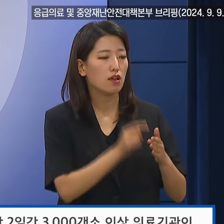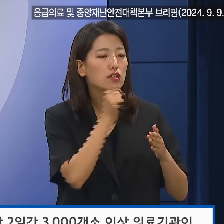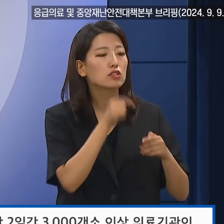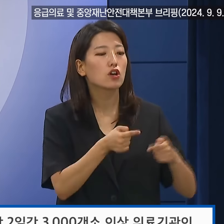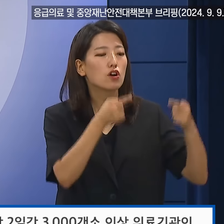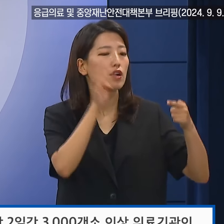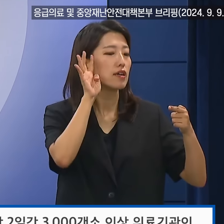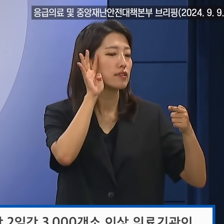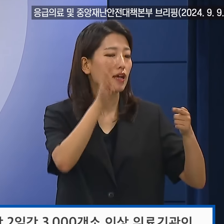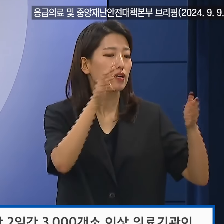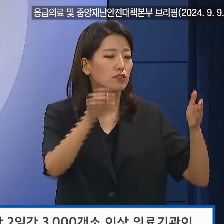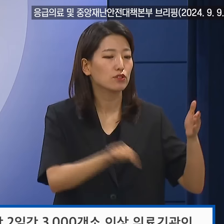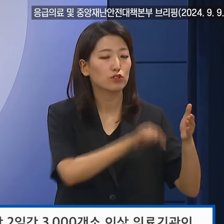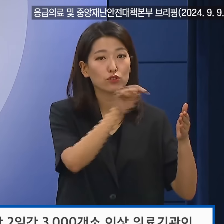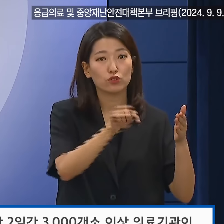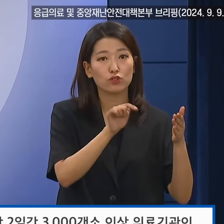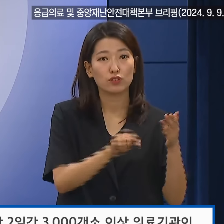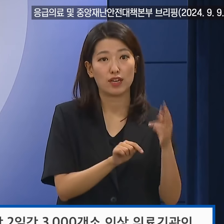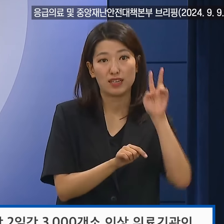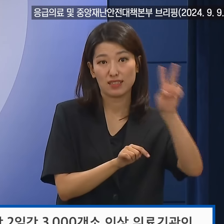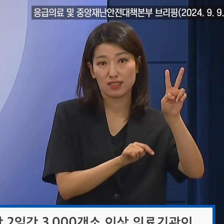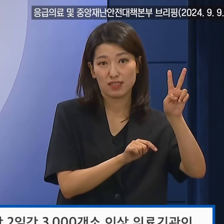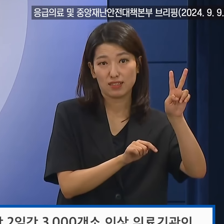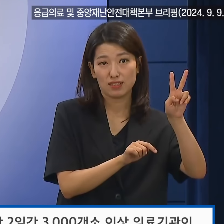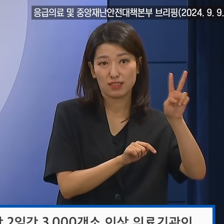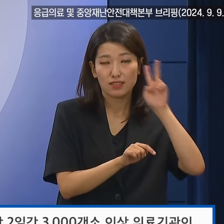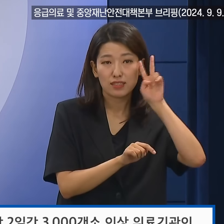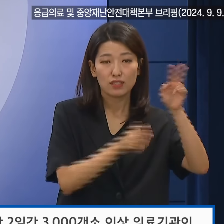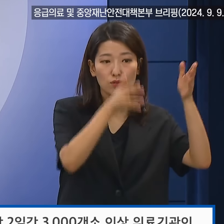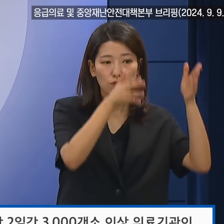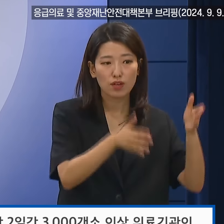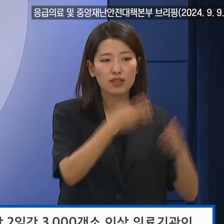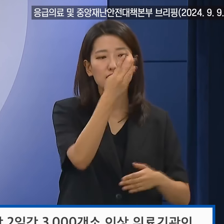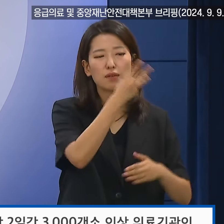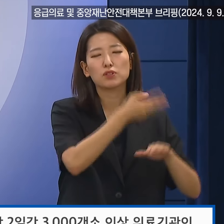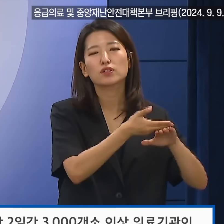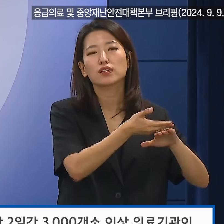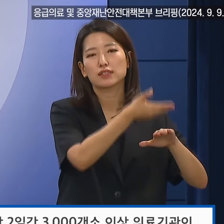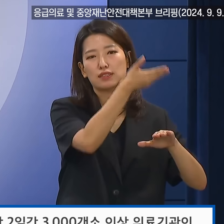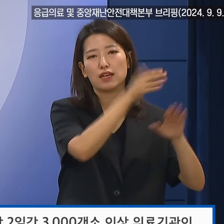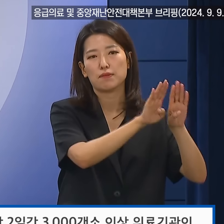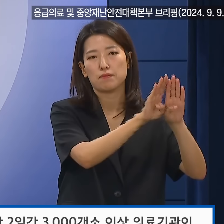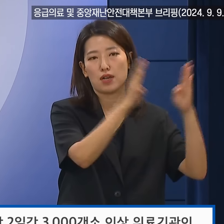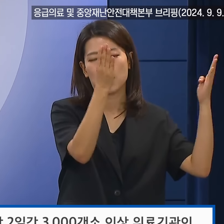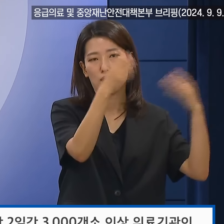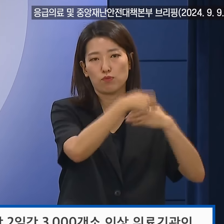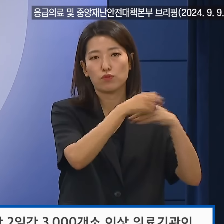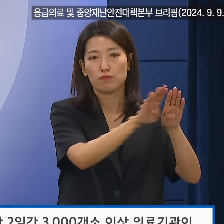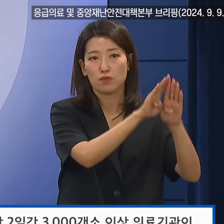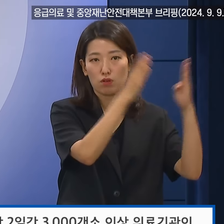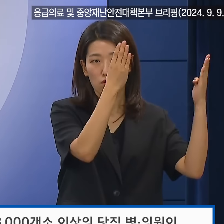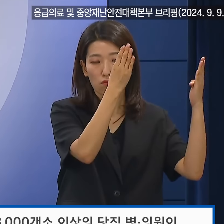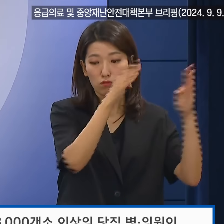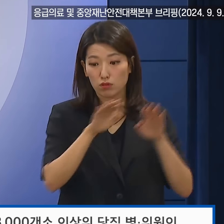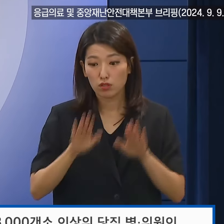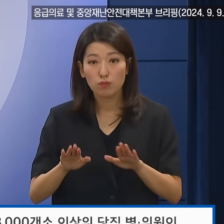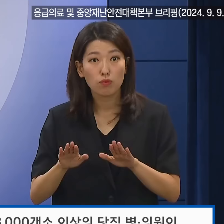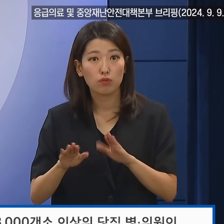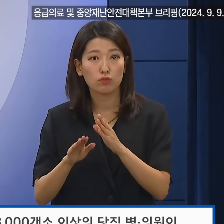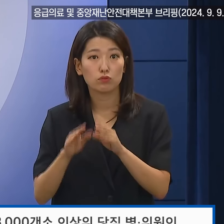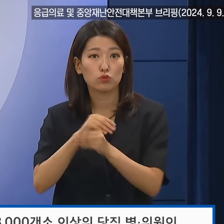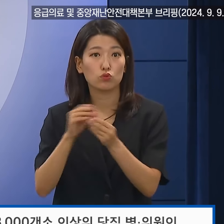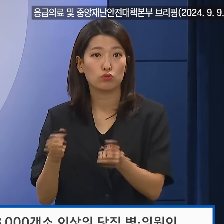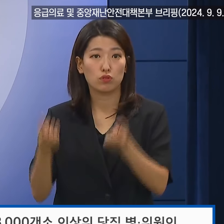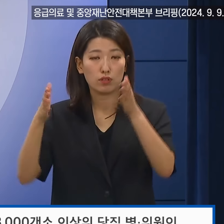중 단 2일간 3,000개소 이상 의료기관이 문을 열었던 데 비해 이번